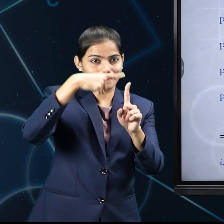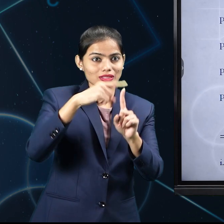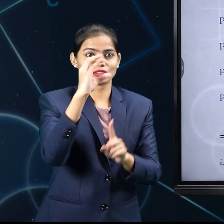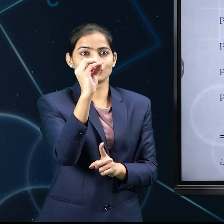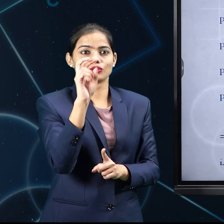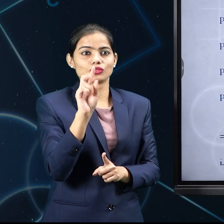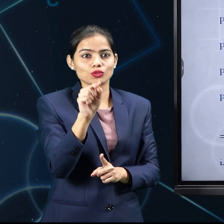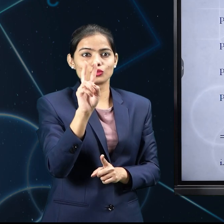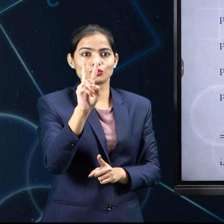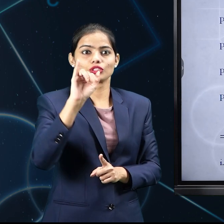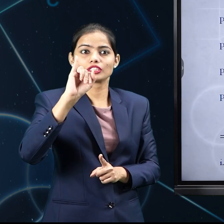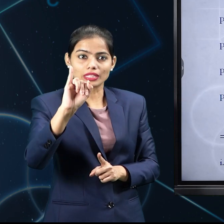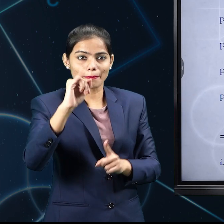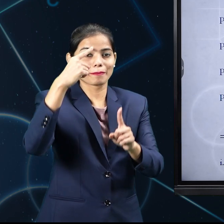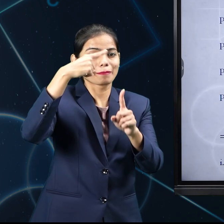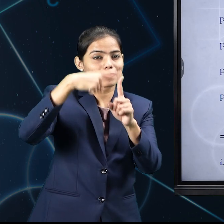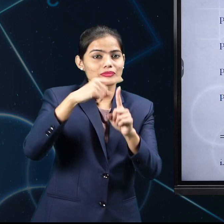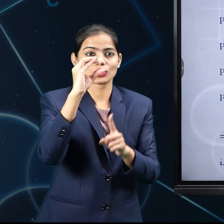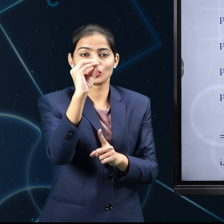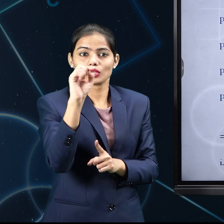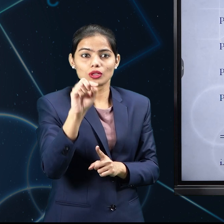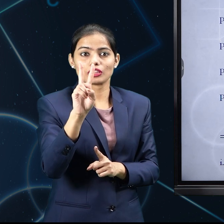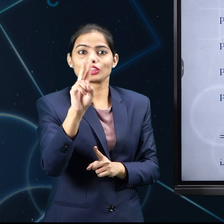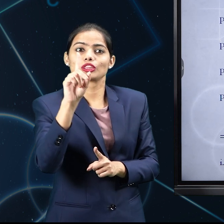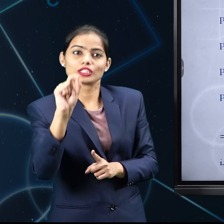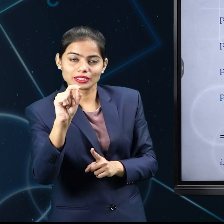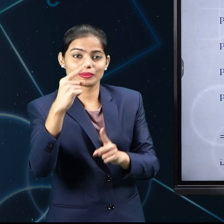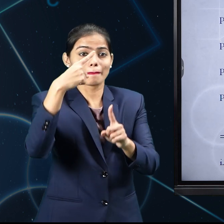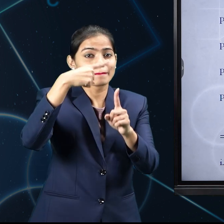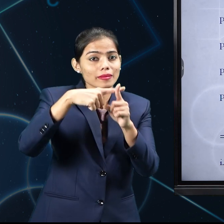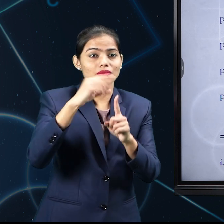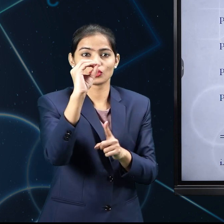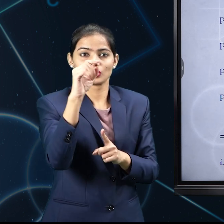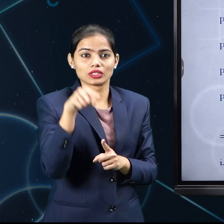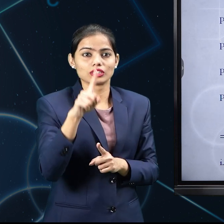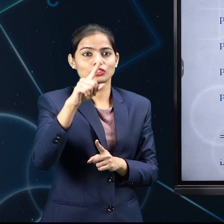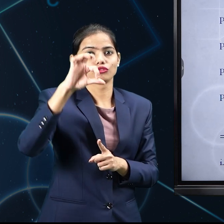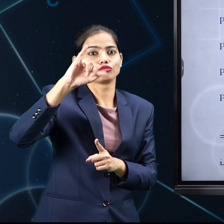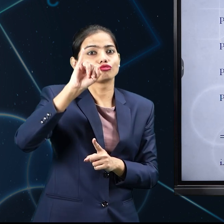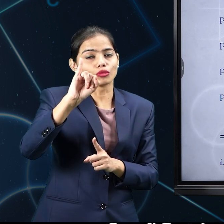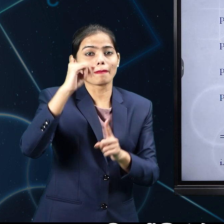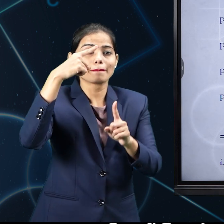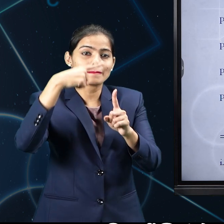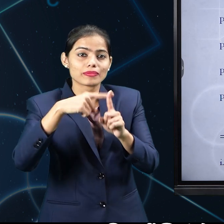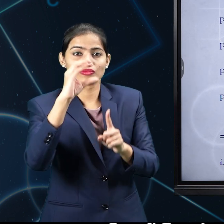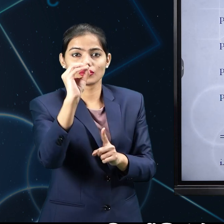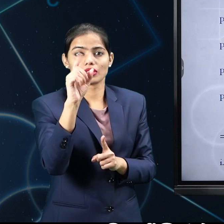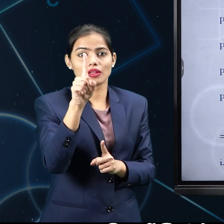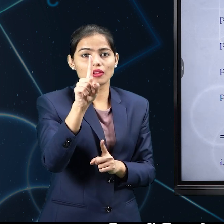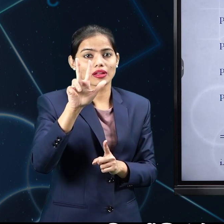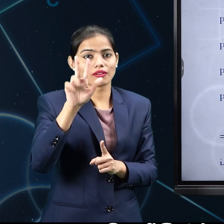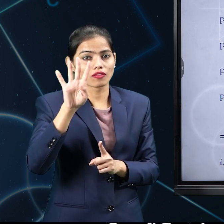0.210, PE4 आहे 0.196 प्लस PE5 आहे 0.184. विद्यार्थी